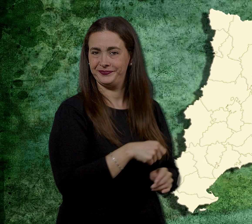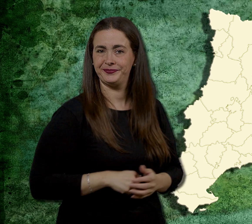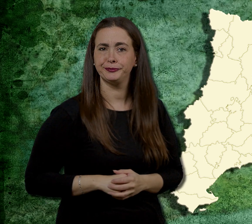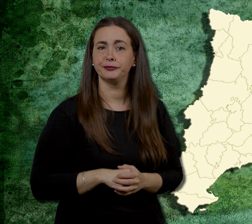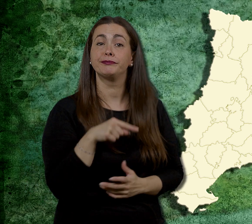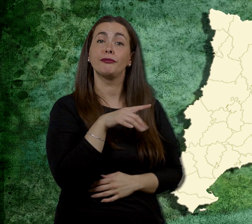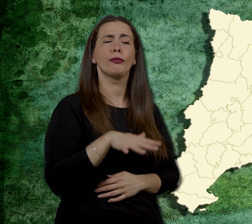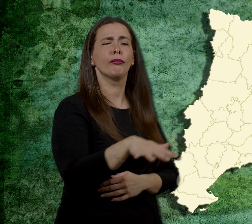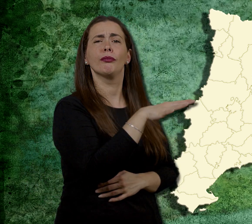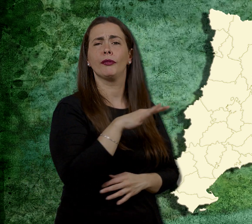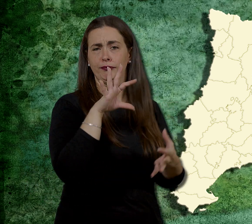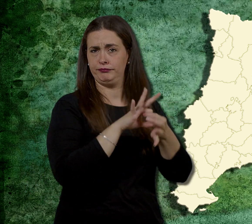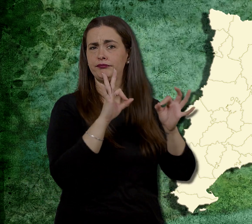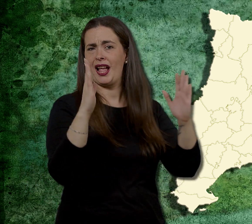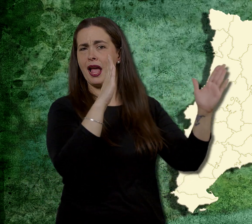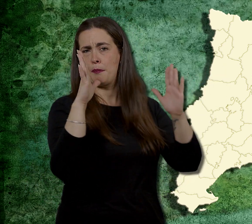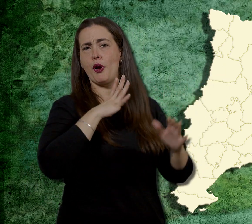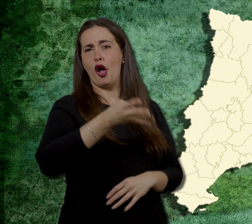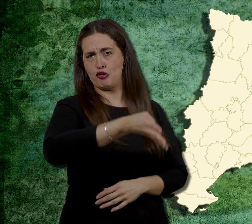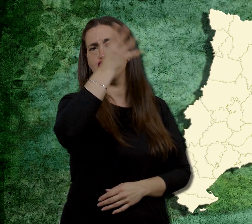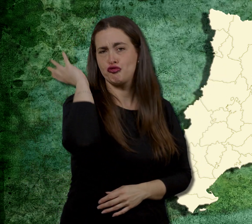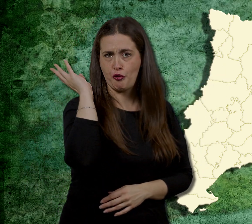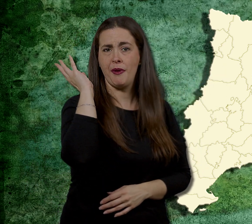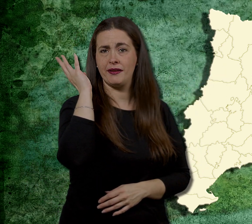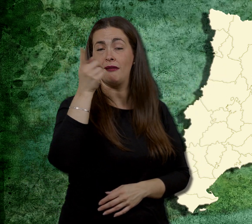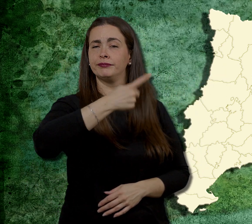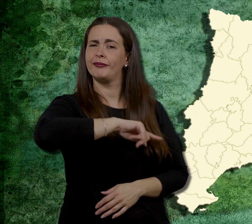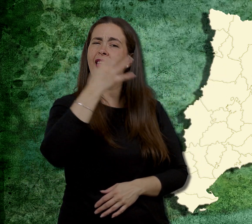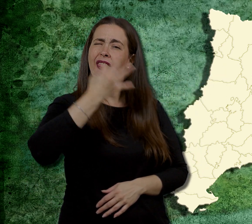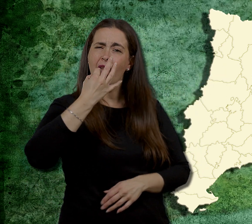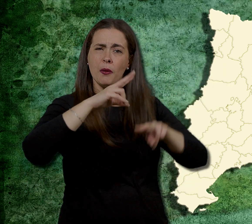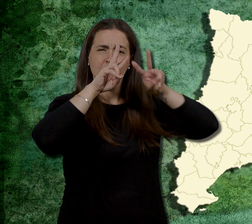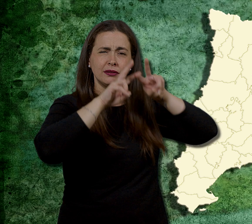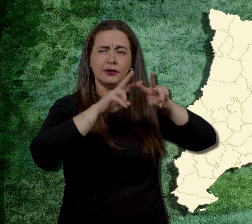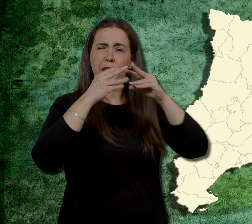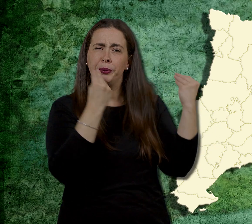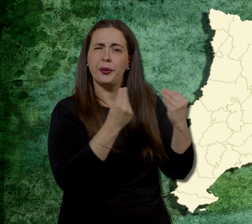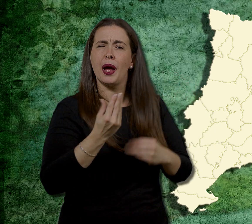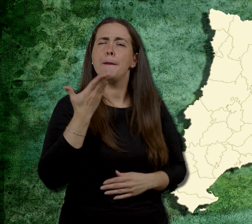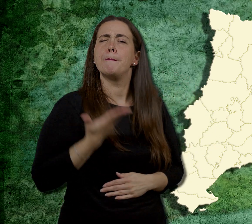Analitzar la importància d'aquest indret en l'època romana o recórrer l'època medieval a través d'edificis de defensa.